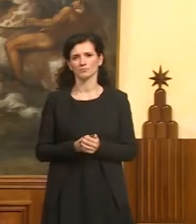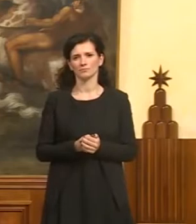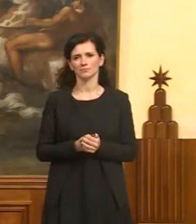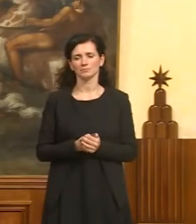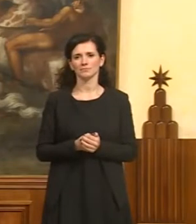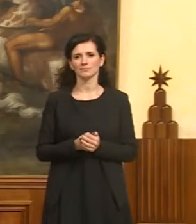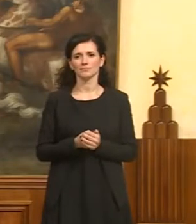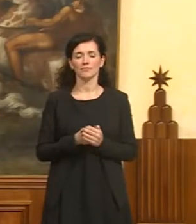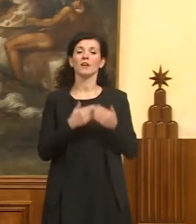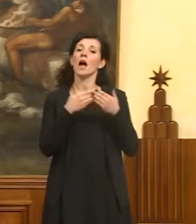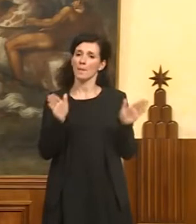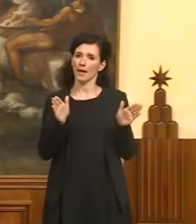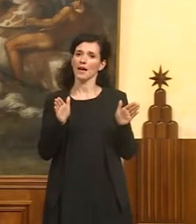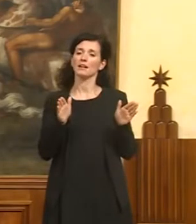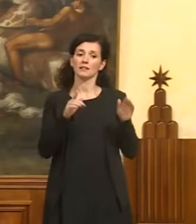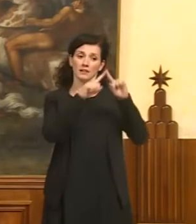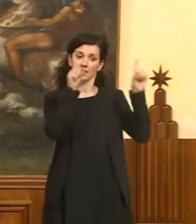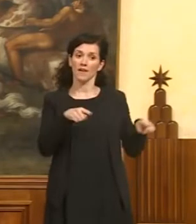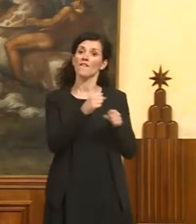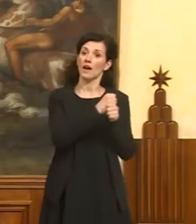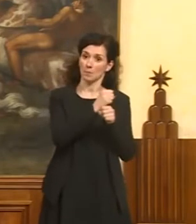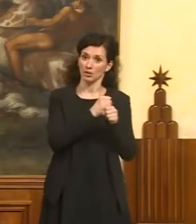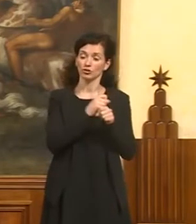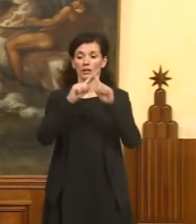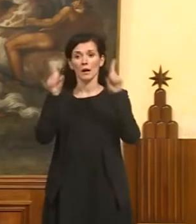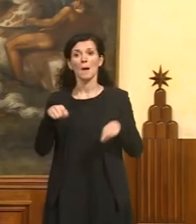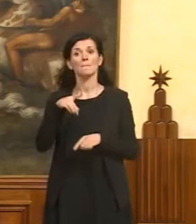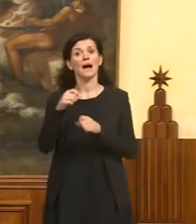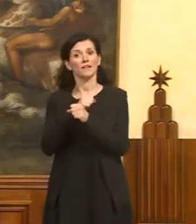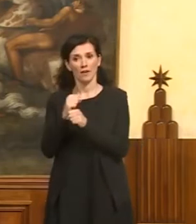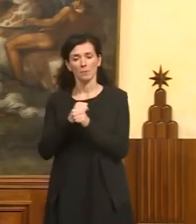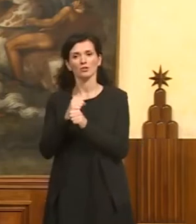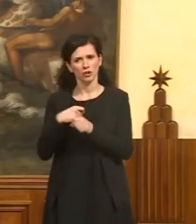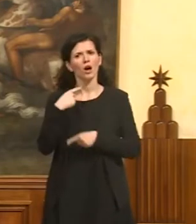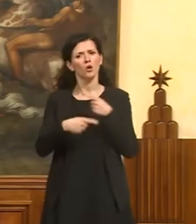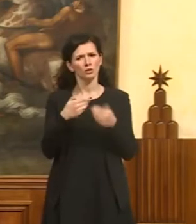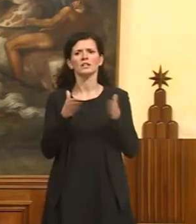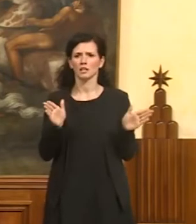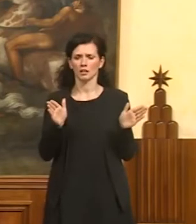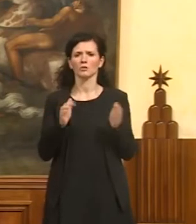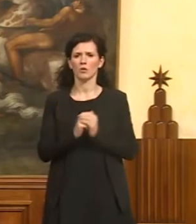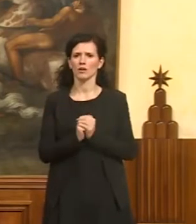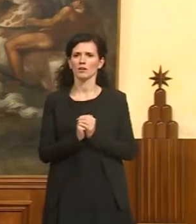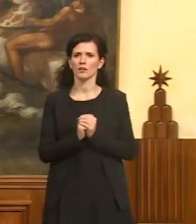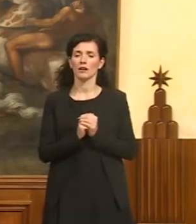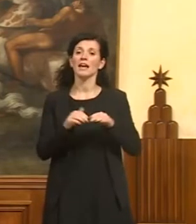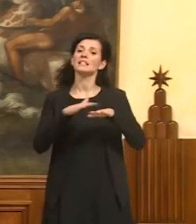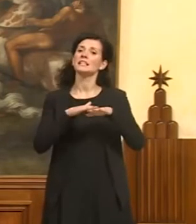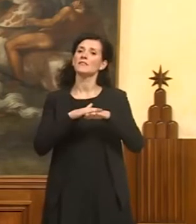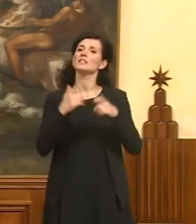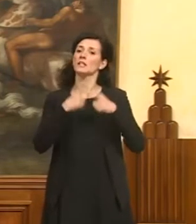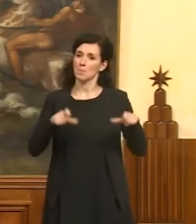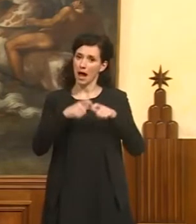Continueranno a rimanere aperte anche farmacie, parafarmacie, continueranno a venire assicurati i servizi